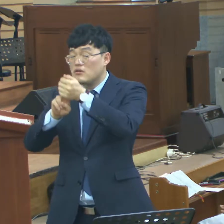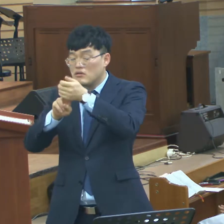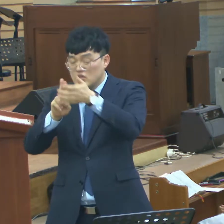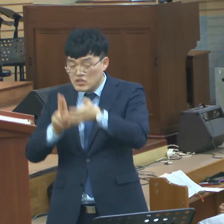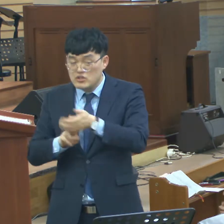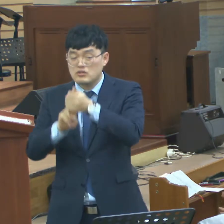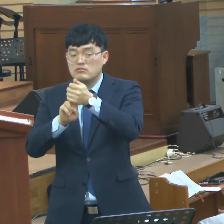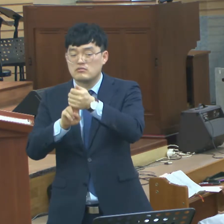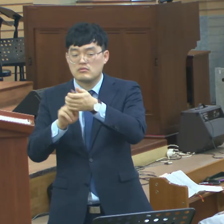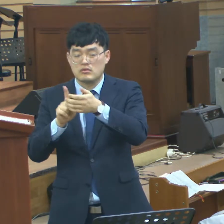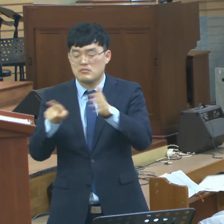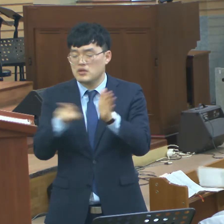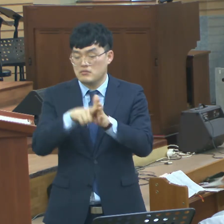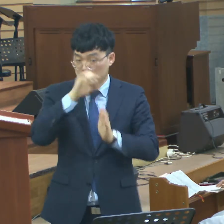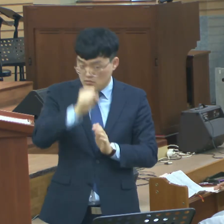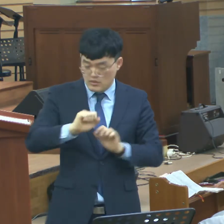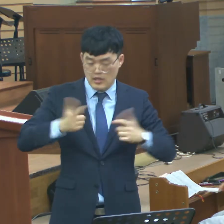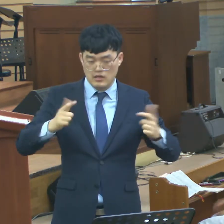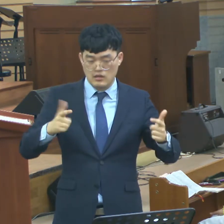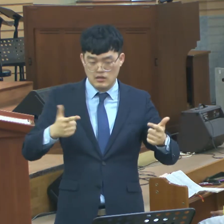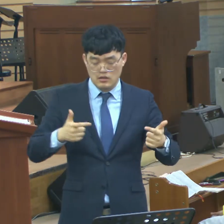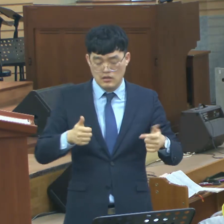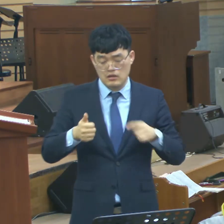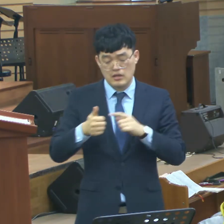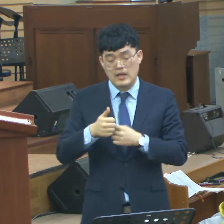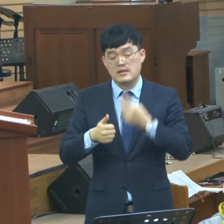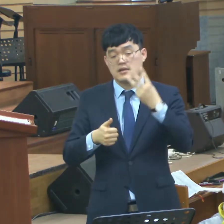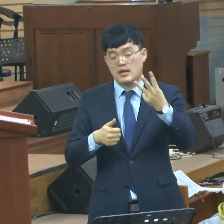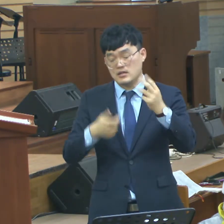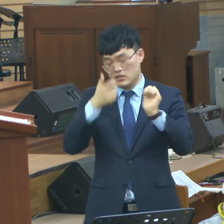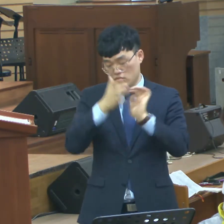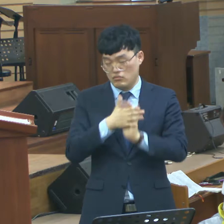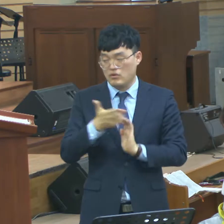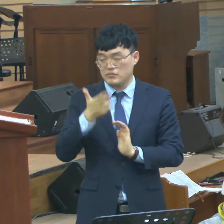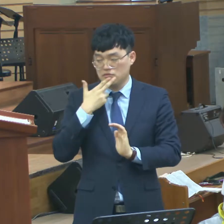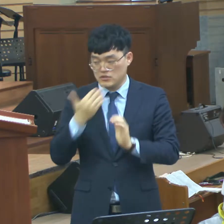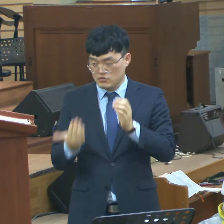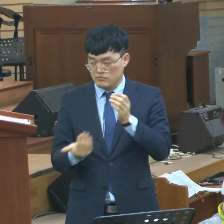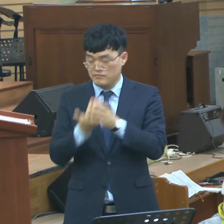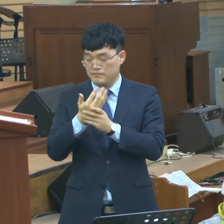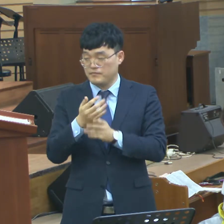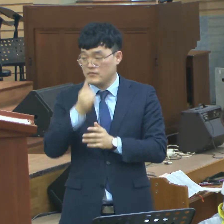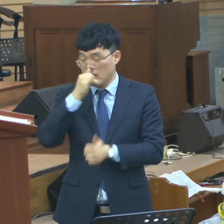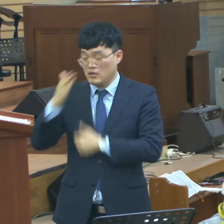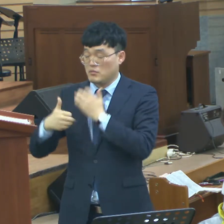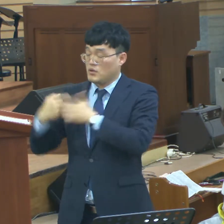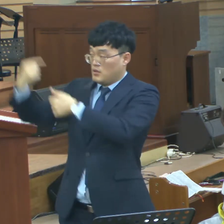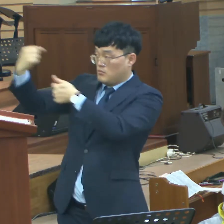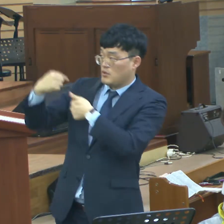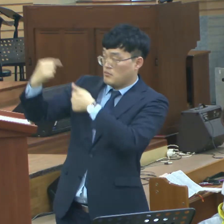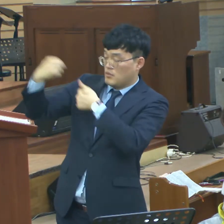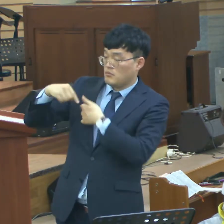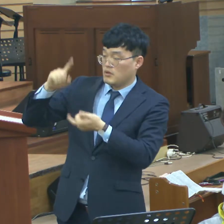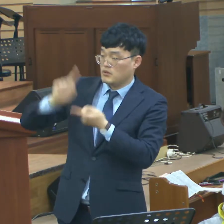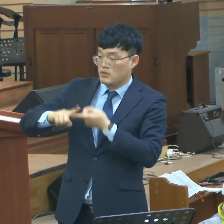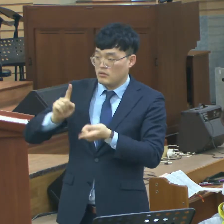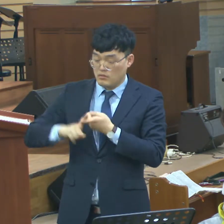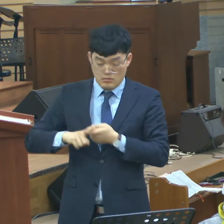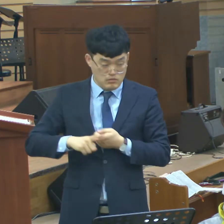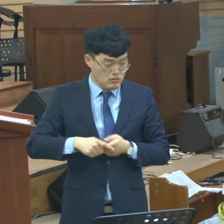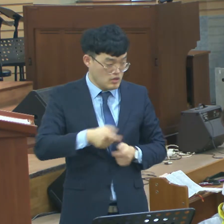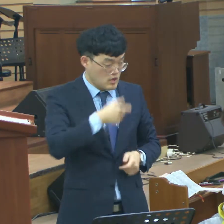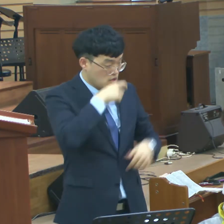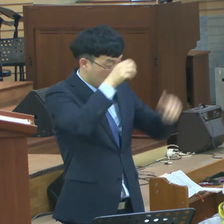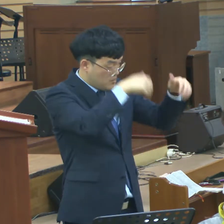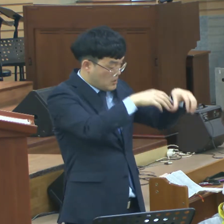모습을 잘 보면 세 가지는 기도 없이 된 일이에요. 하나님이 하란대로 했어요. 이제 비가 안 옵니다. 그러니까 비가 안 왔고,